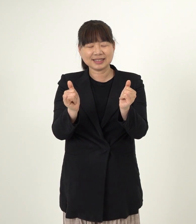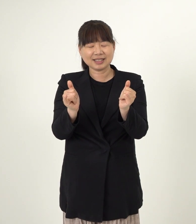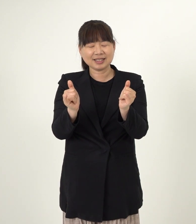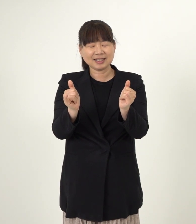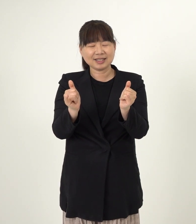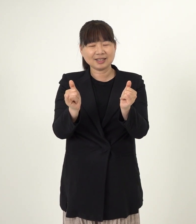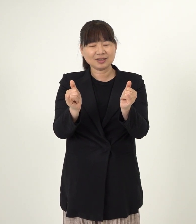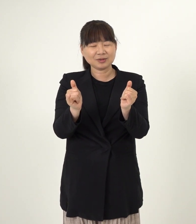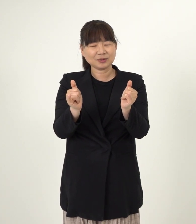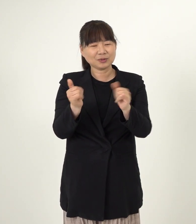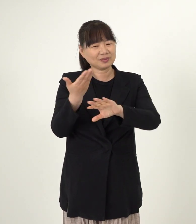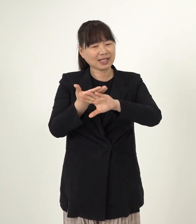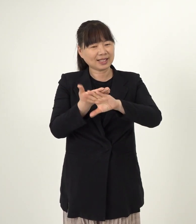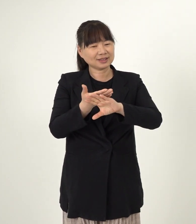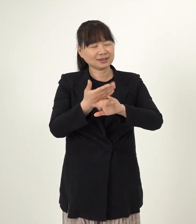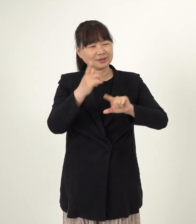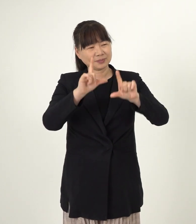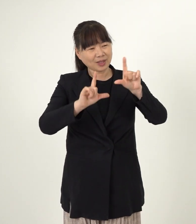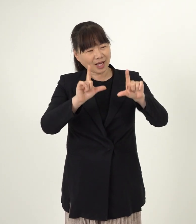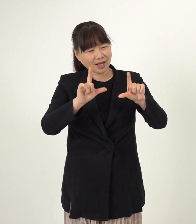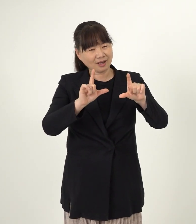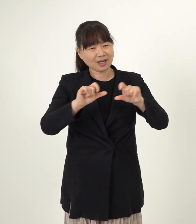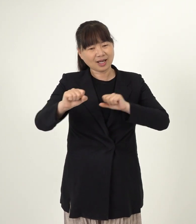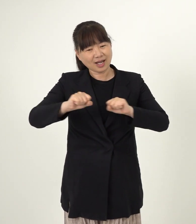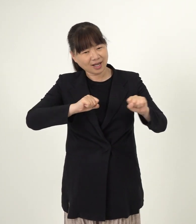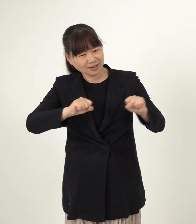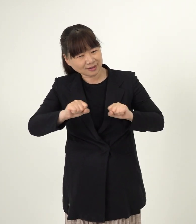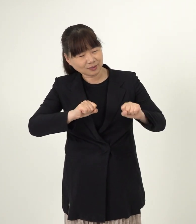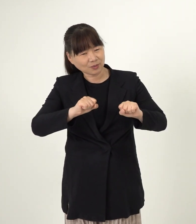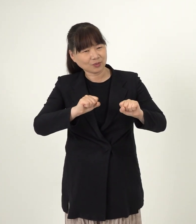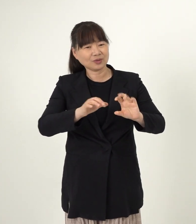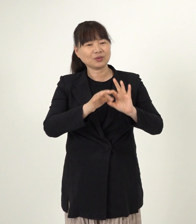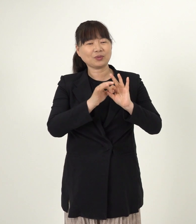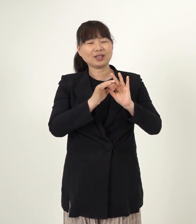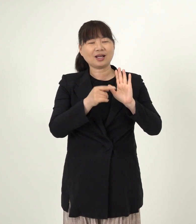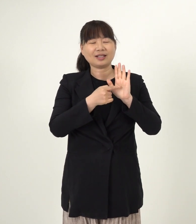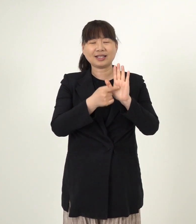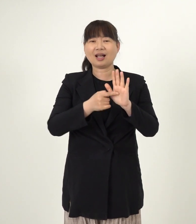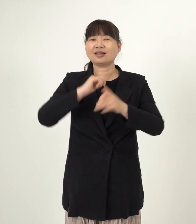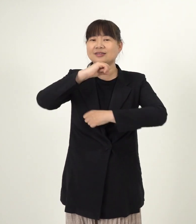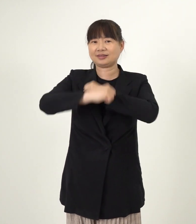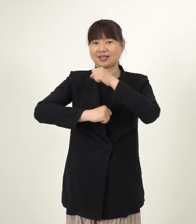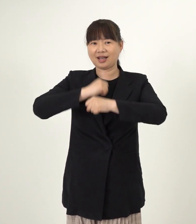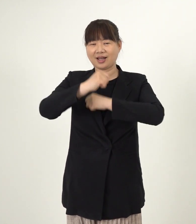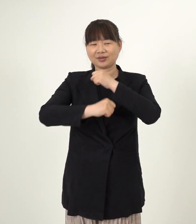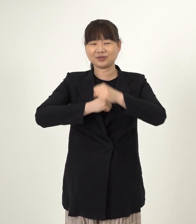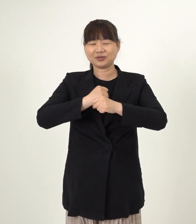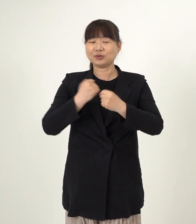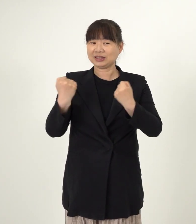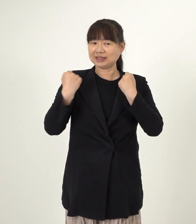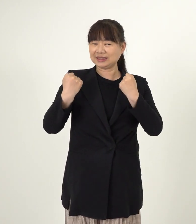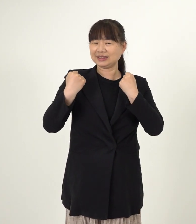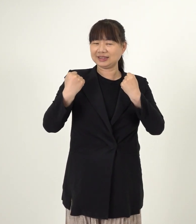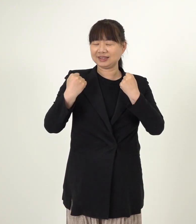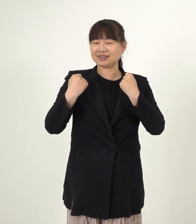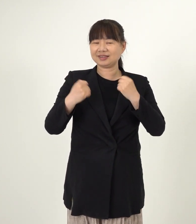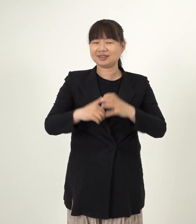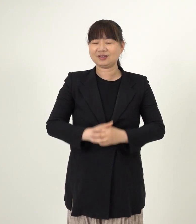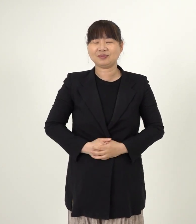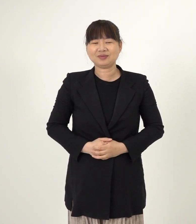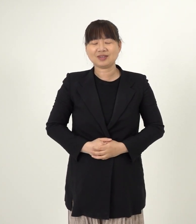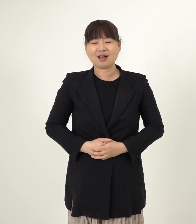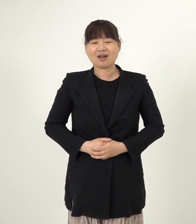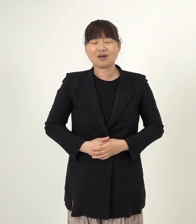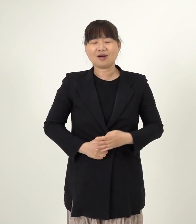표정과 대응 방식과 행동을 통해서 드러나는 자유 혹은 힘은 이